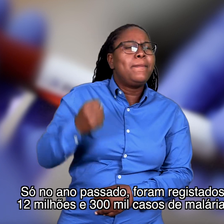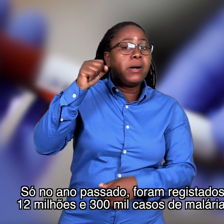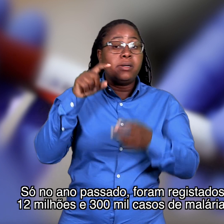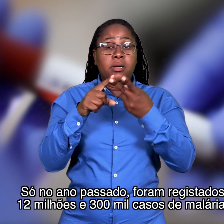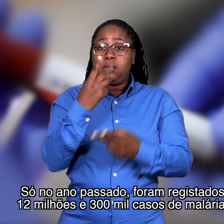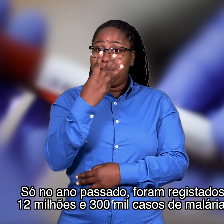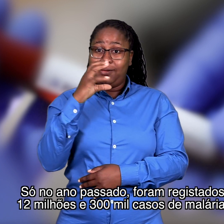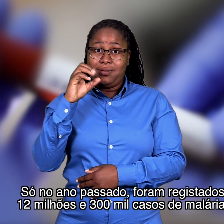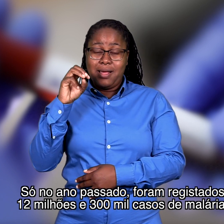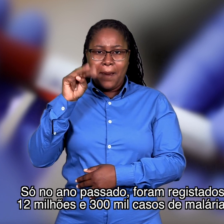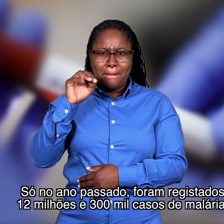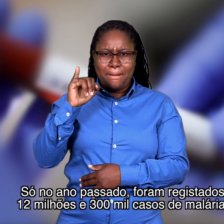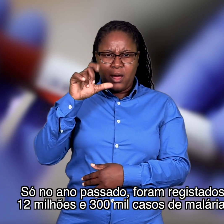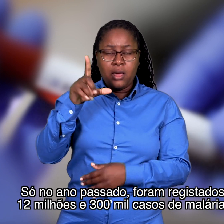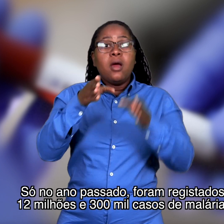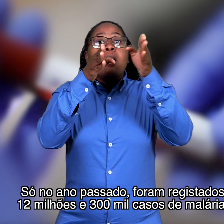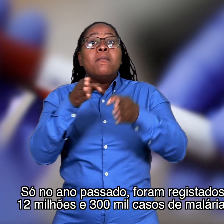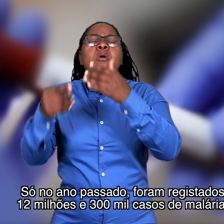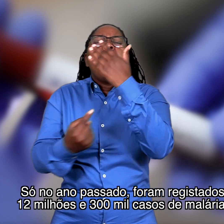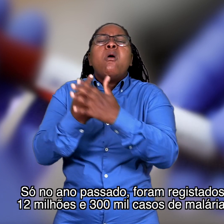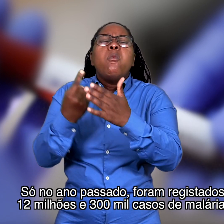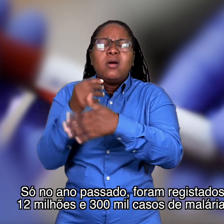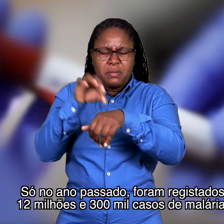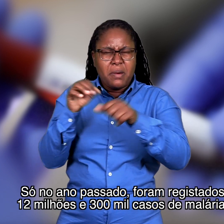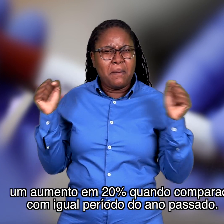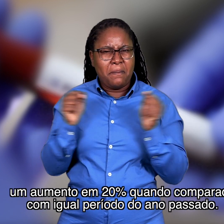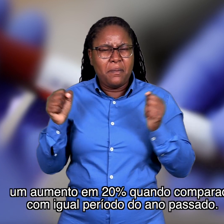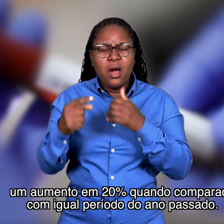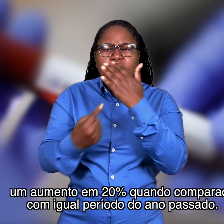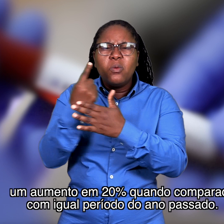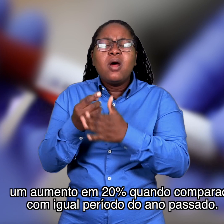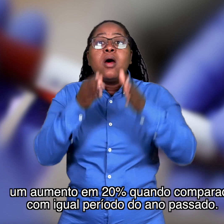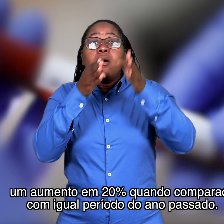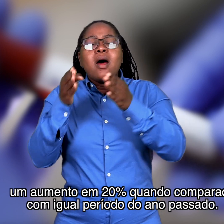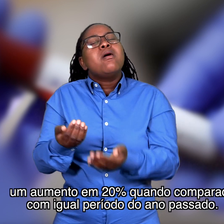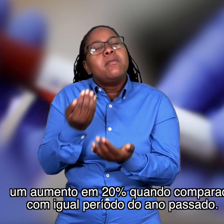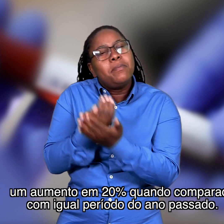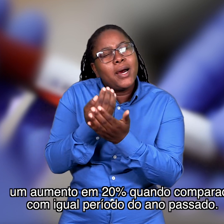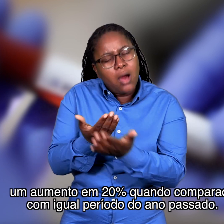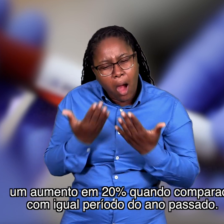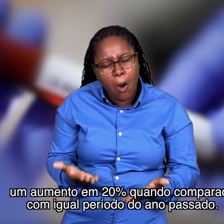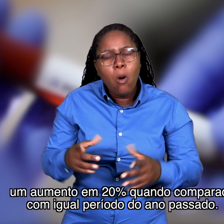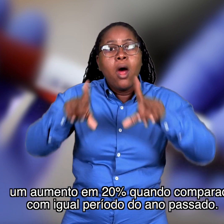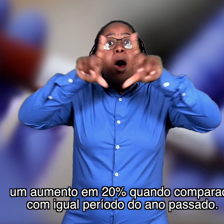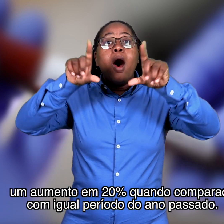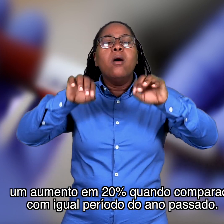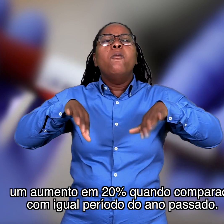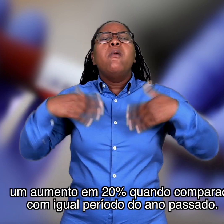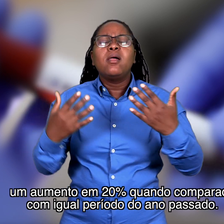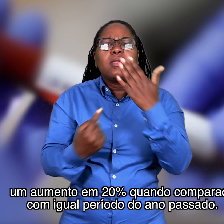foram registados 12 milhões e 300 mil casos de malária, um aumento em 20% quando comparado com o